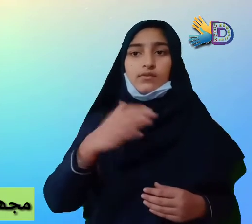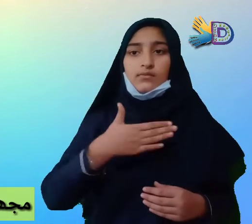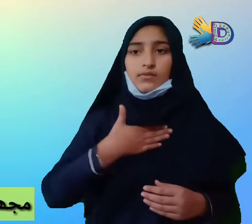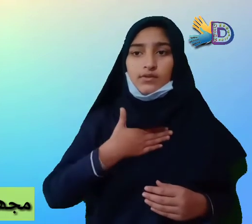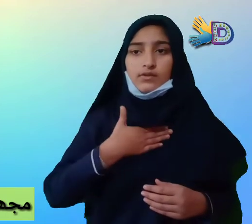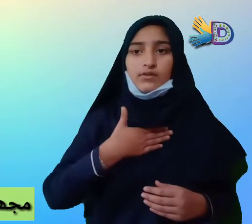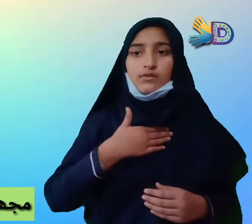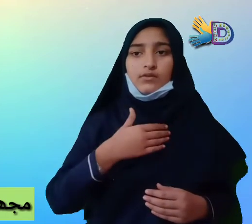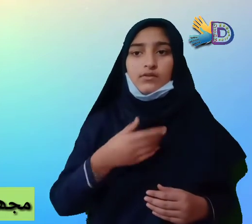मुझ पर